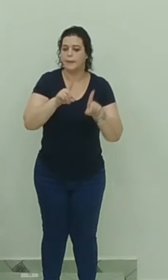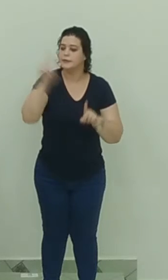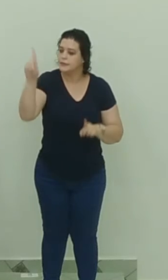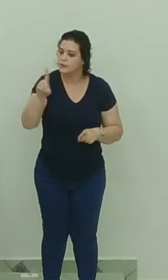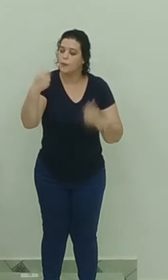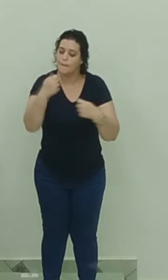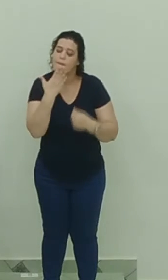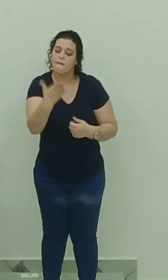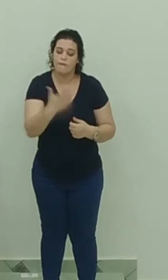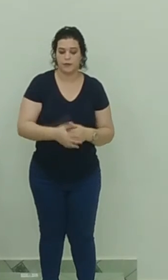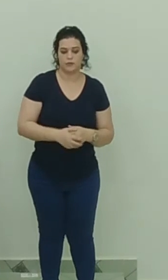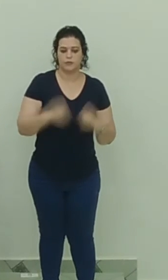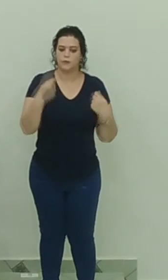decida.